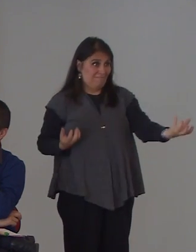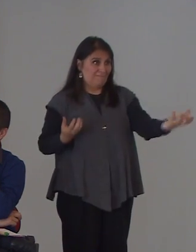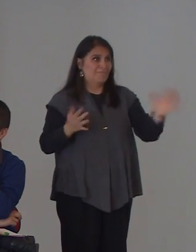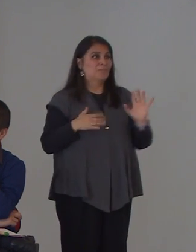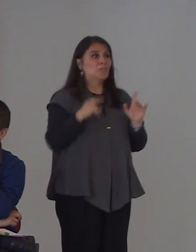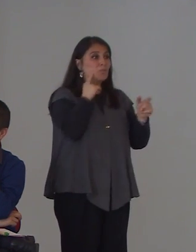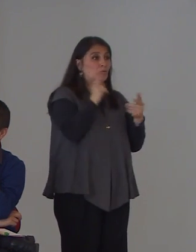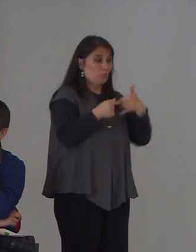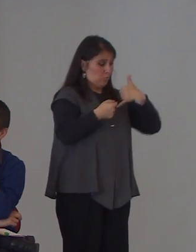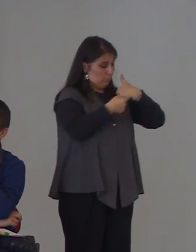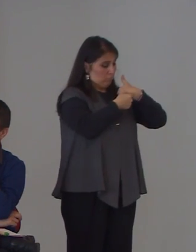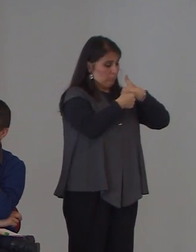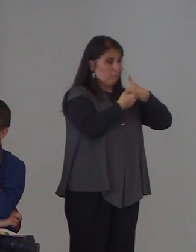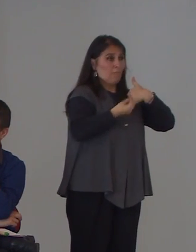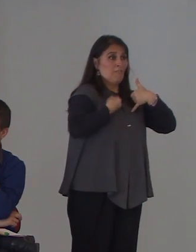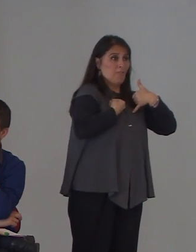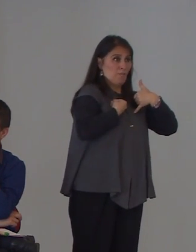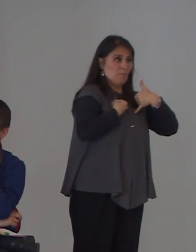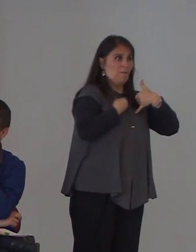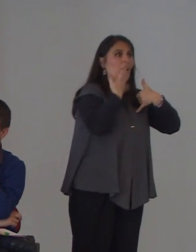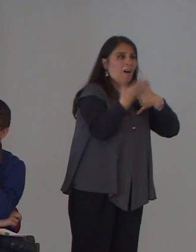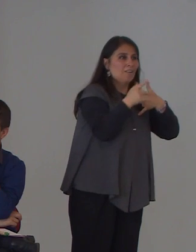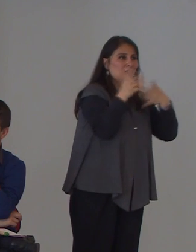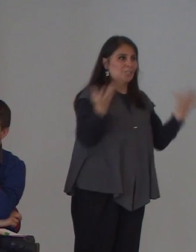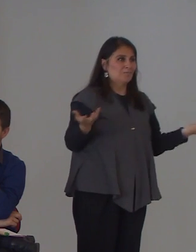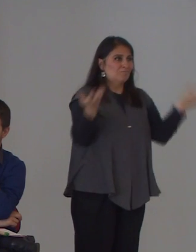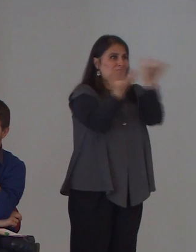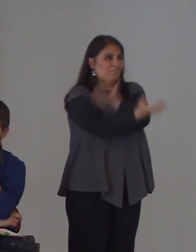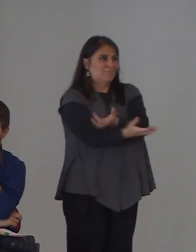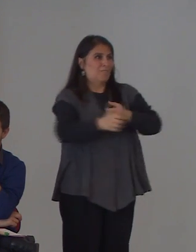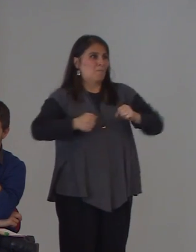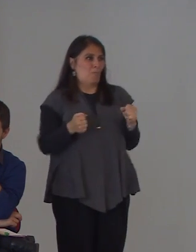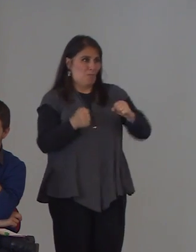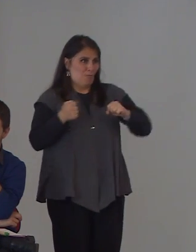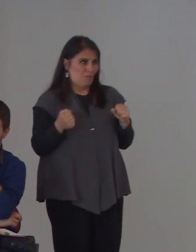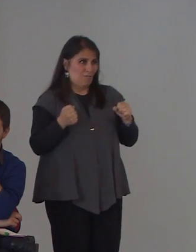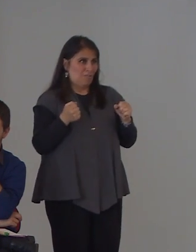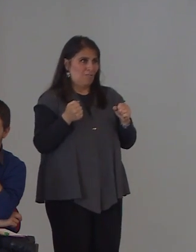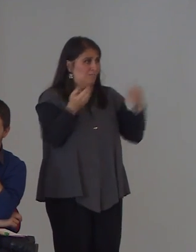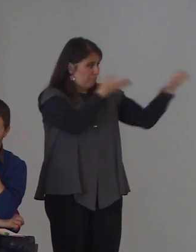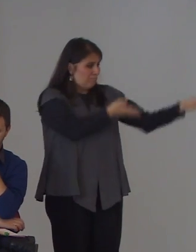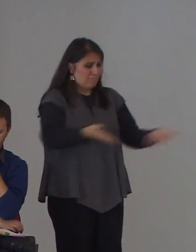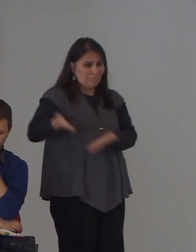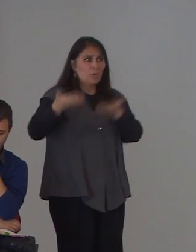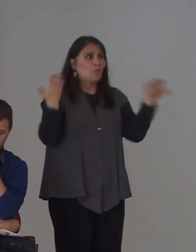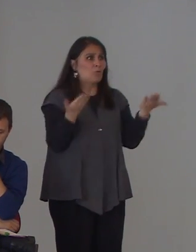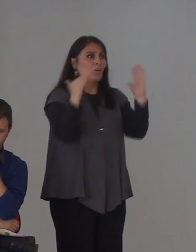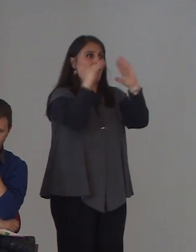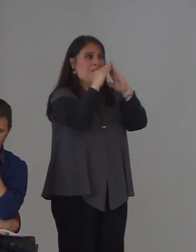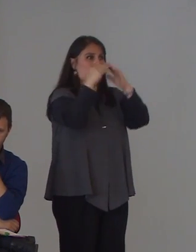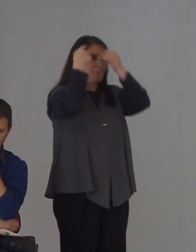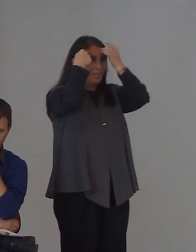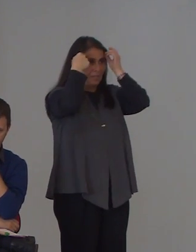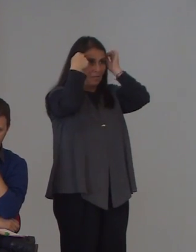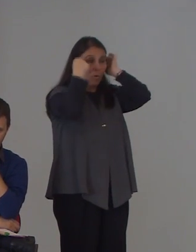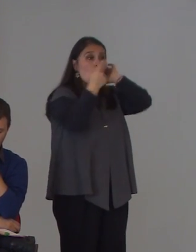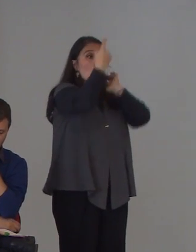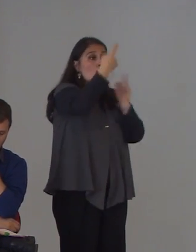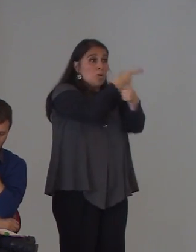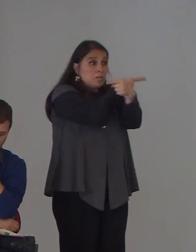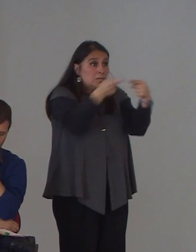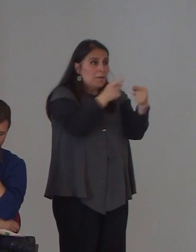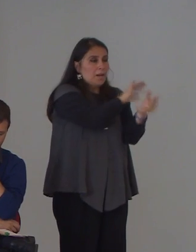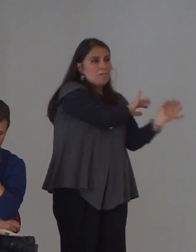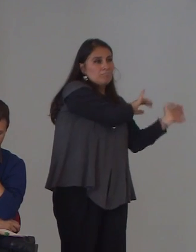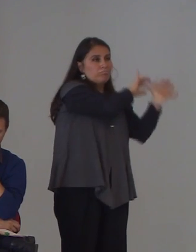Hemos tenido la fortuna que las casas de pensamiento siempre nos han recibido. Así que que aquí venimos una semana, a